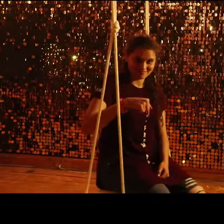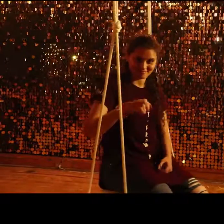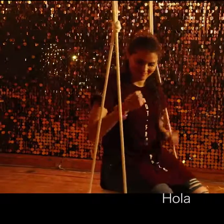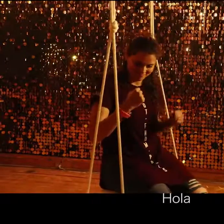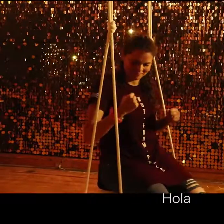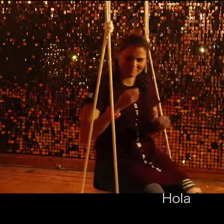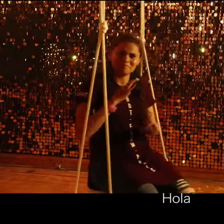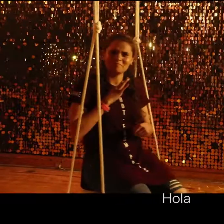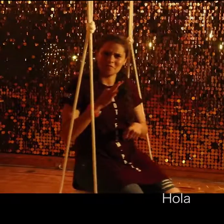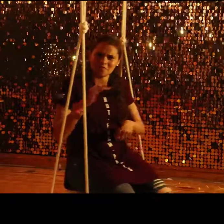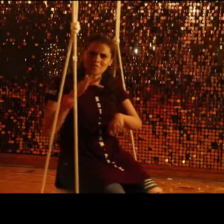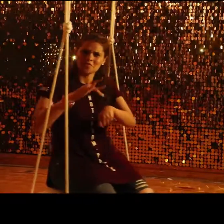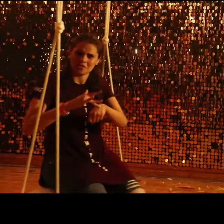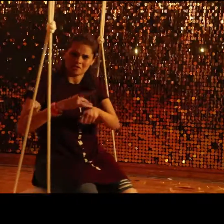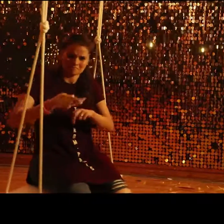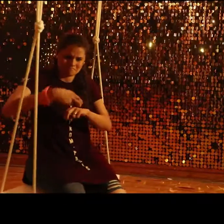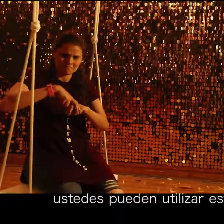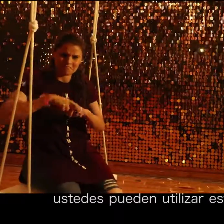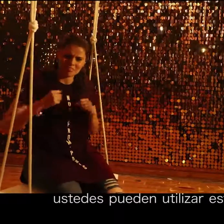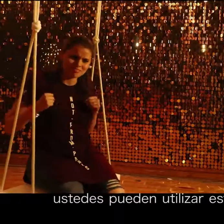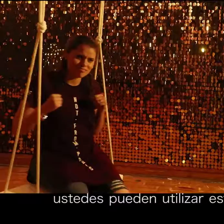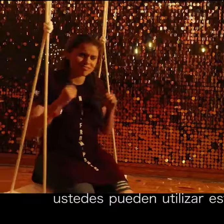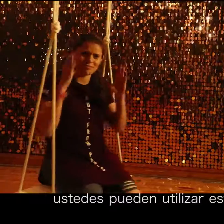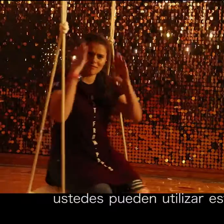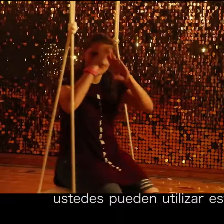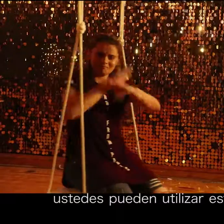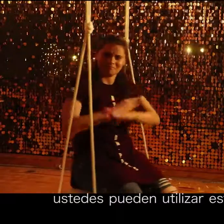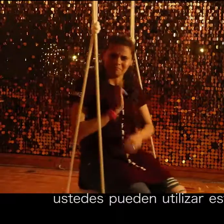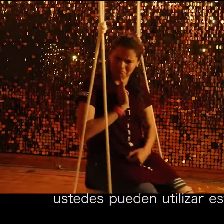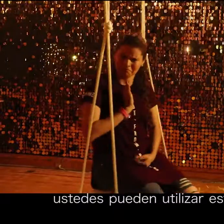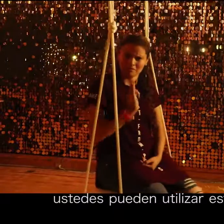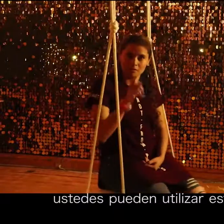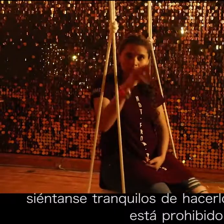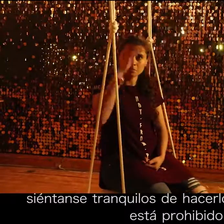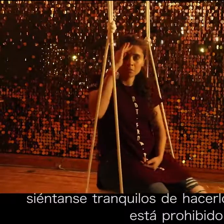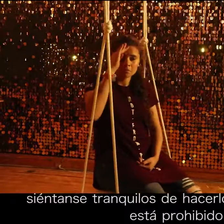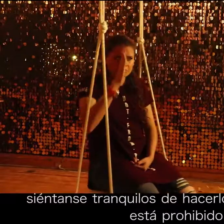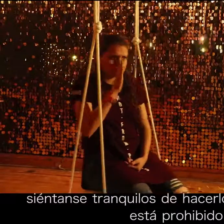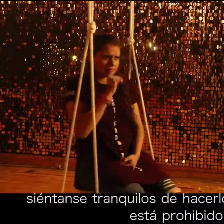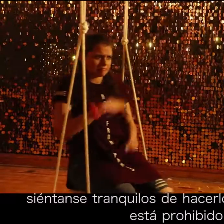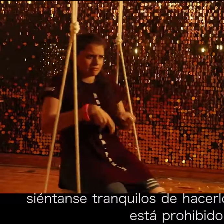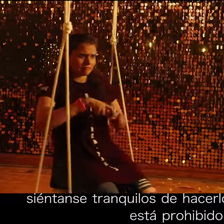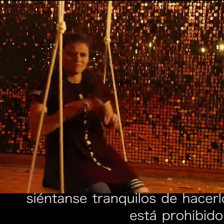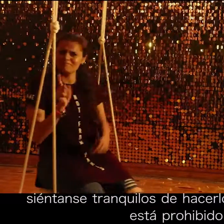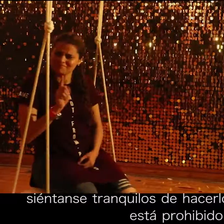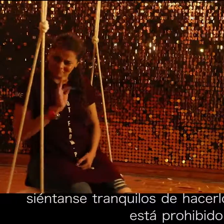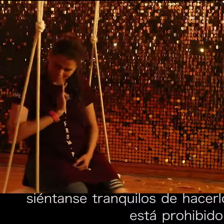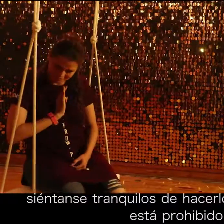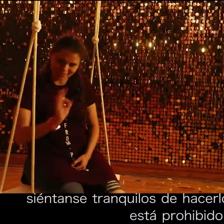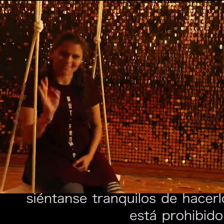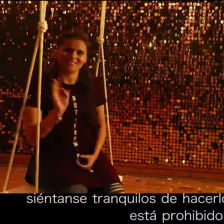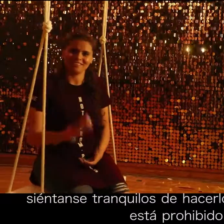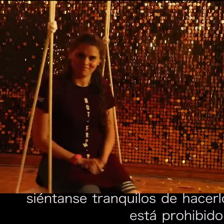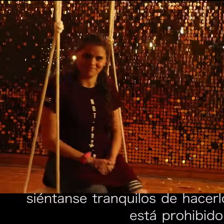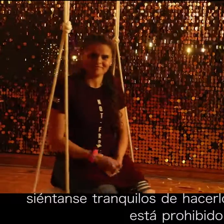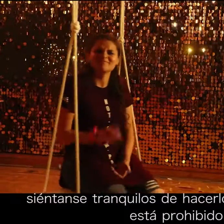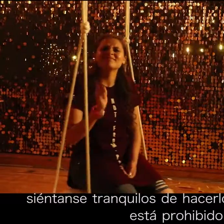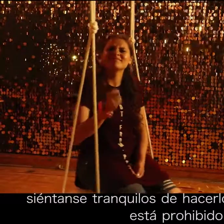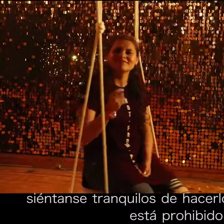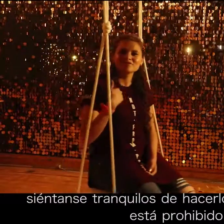Hola, ustedes pueden utilizar este columpio, siéntanse tranquilos de hacerlo, no crean que está prohibido,